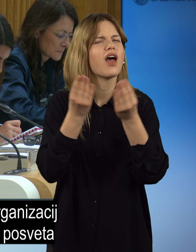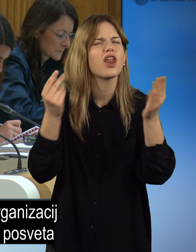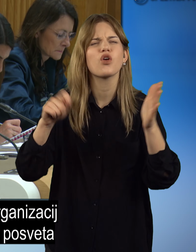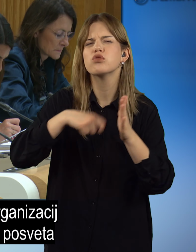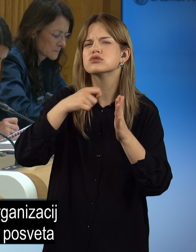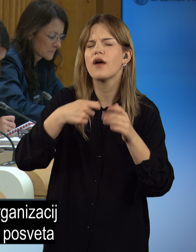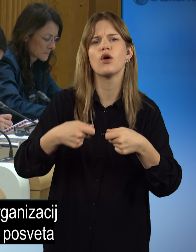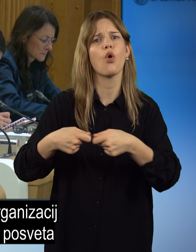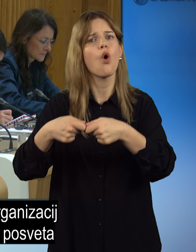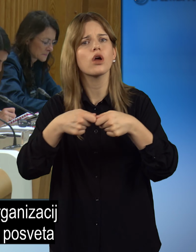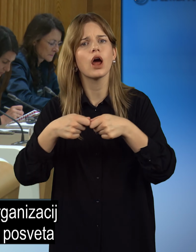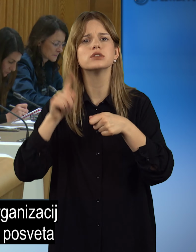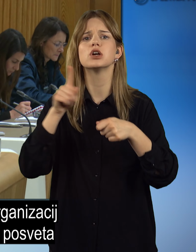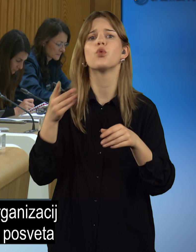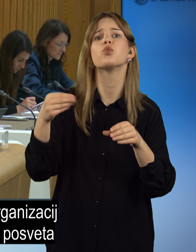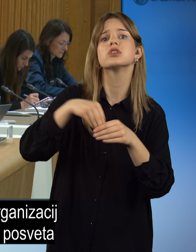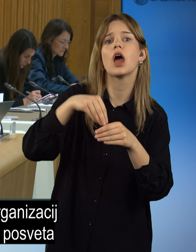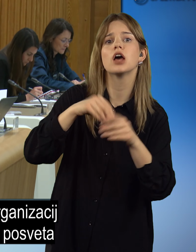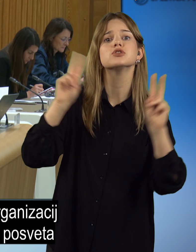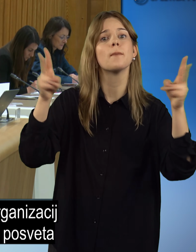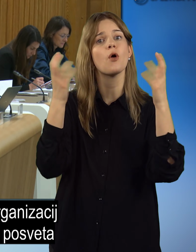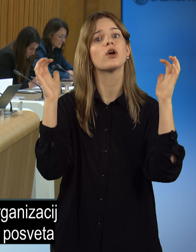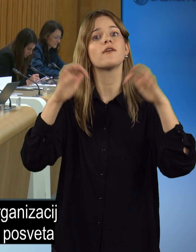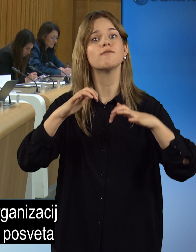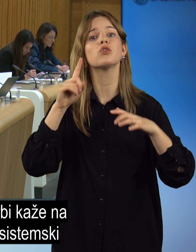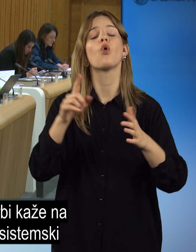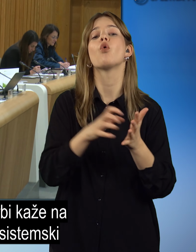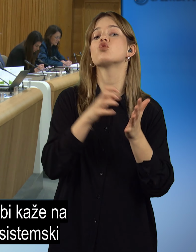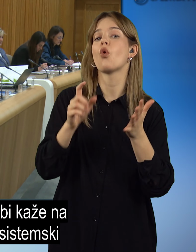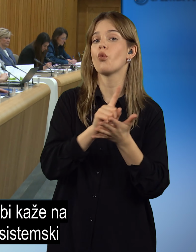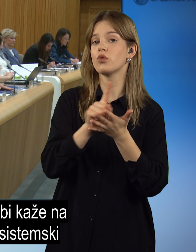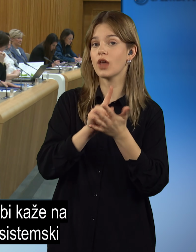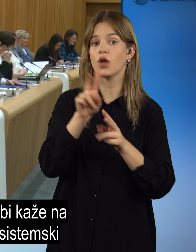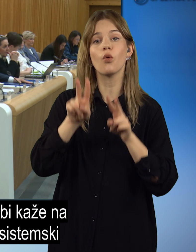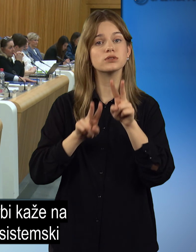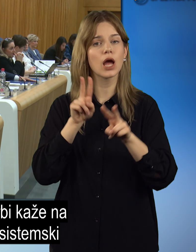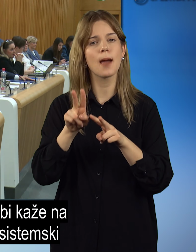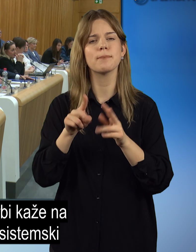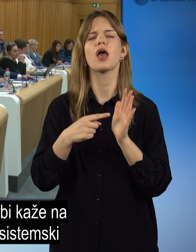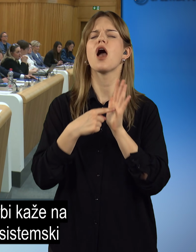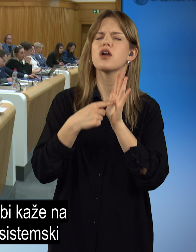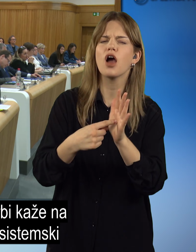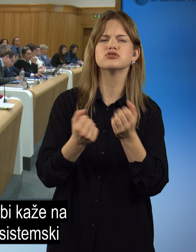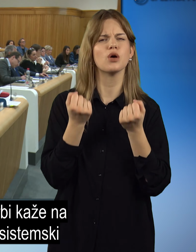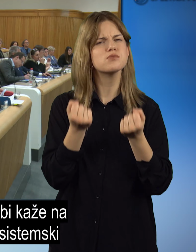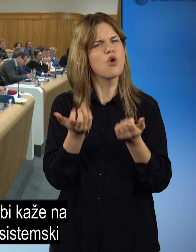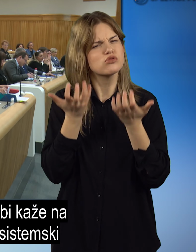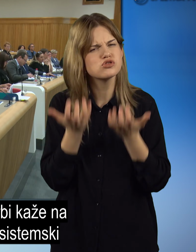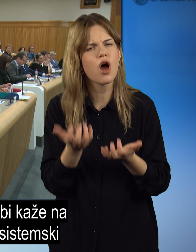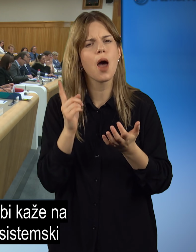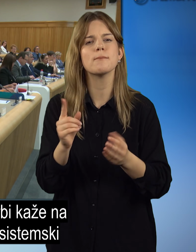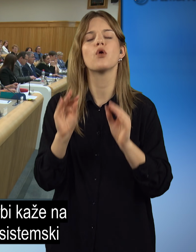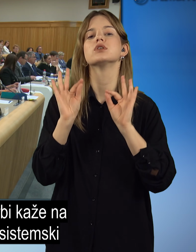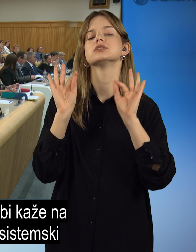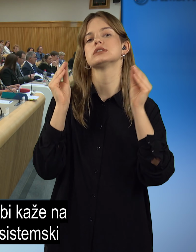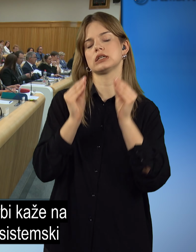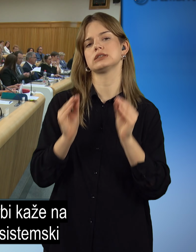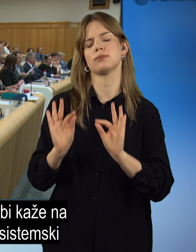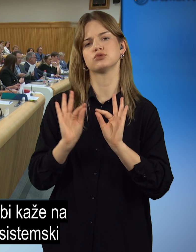Veliko število organizacij in udeležencev posveta o dolgotrajni oskrbi kaže na močno željo po